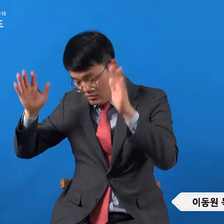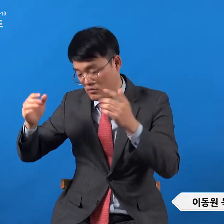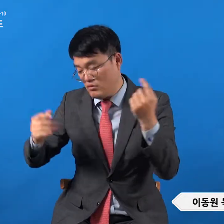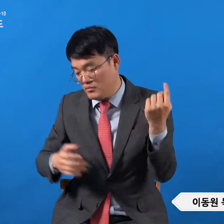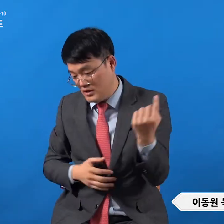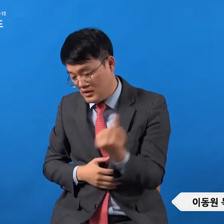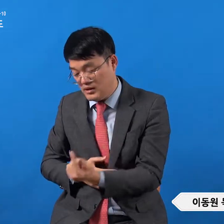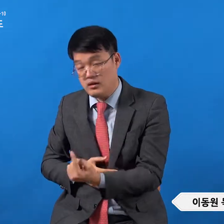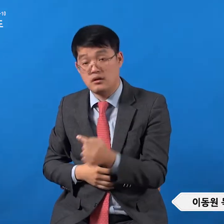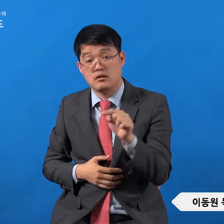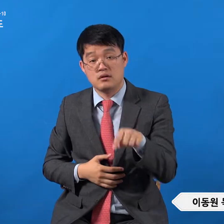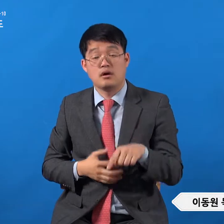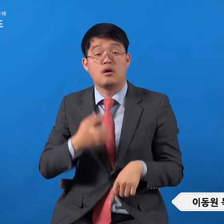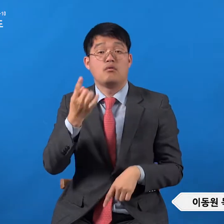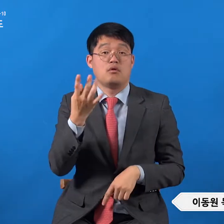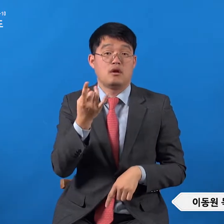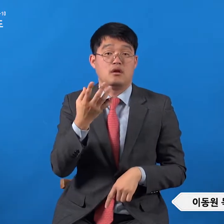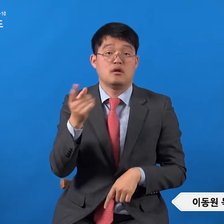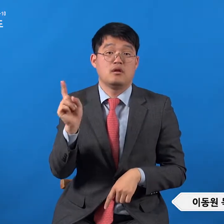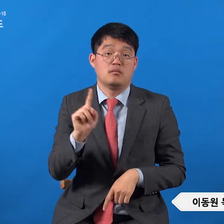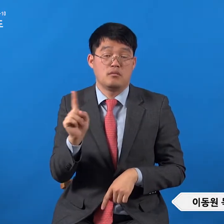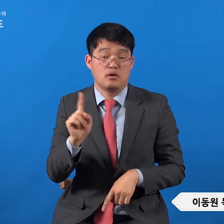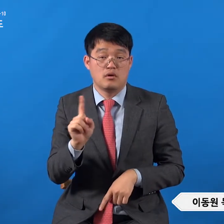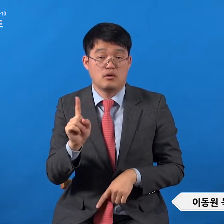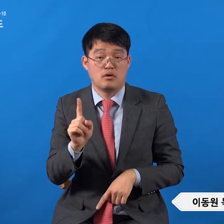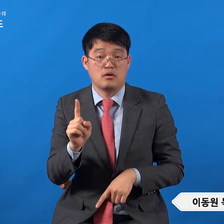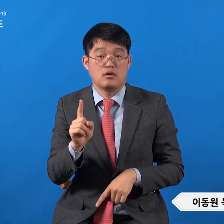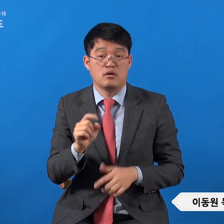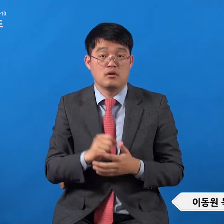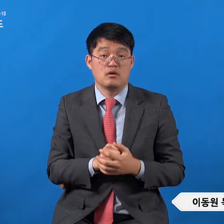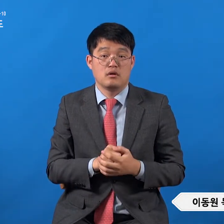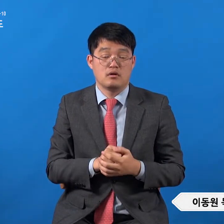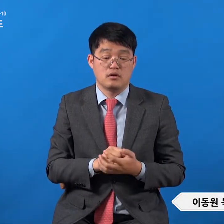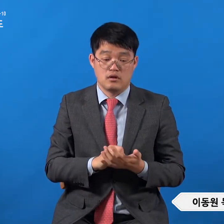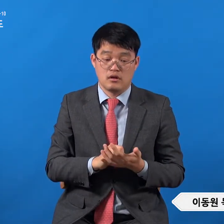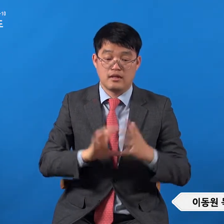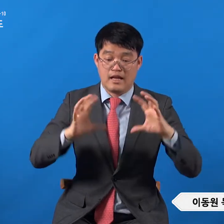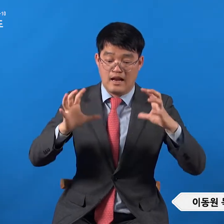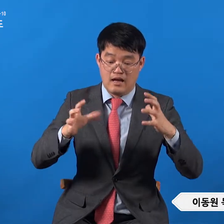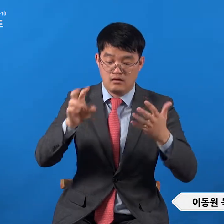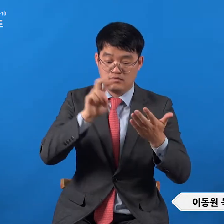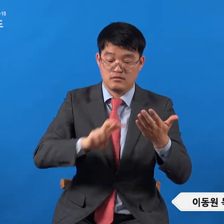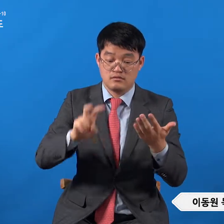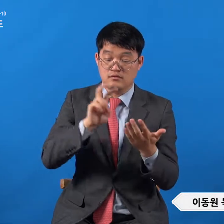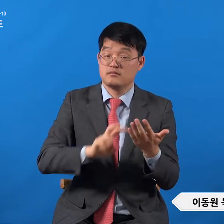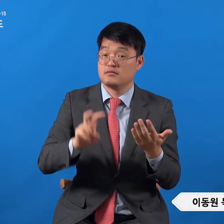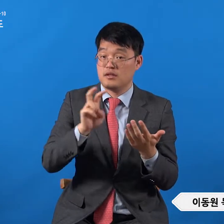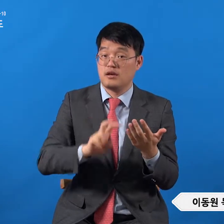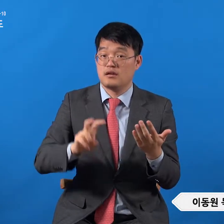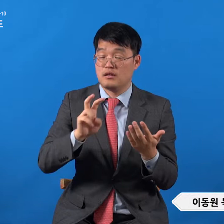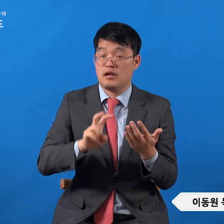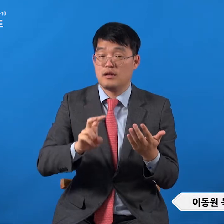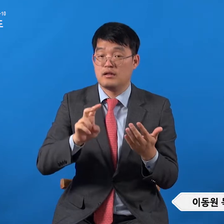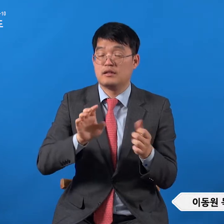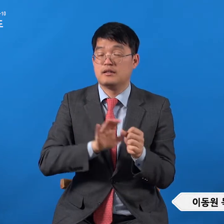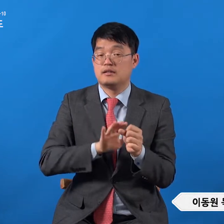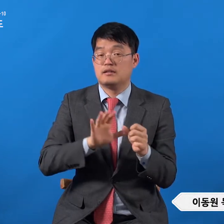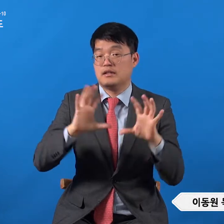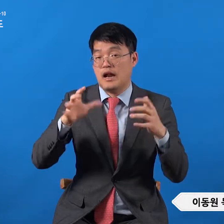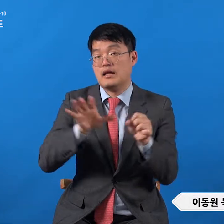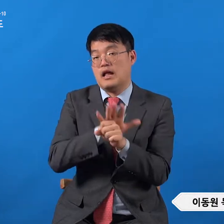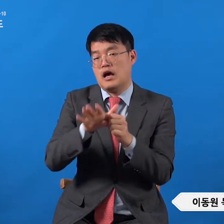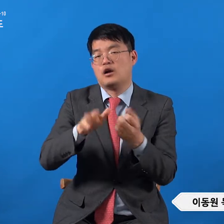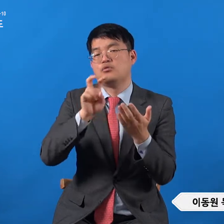처음에는 애국가였습니다. 애국가. 이게 바로 스코틀랜드 민요죠. 오드렌 사인. 거기에 맞춰서 애국가를 처음에는